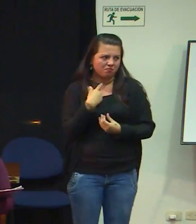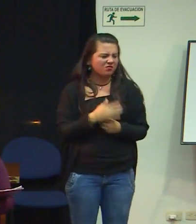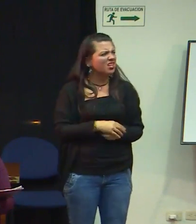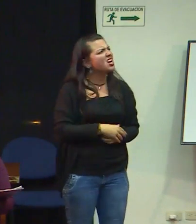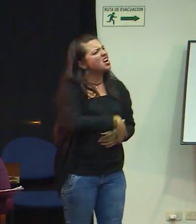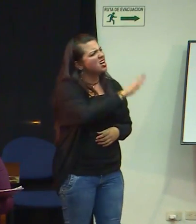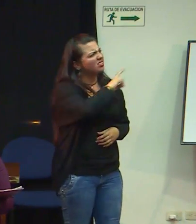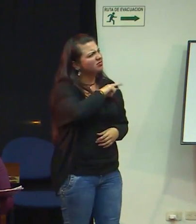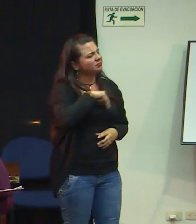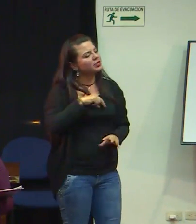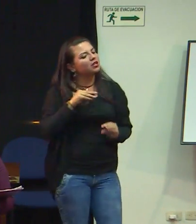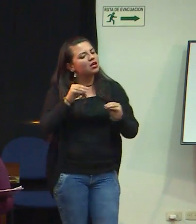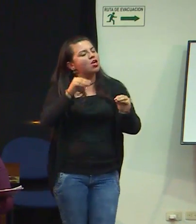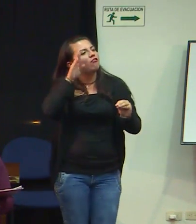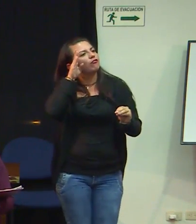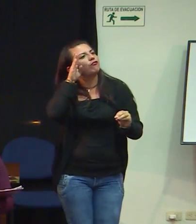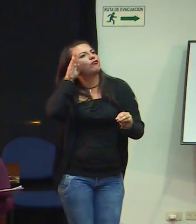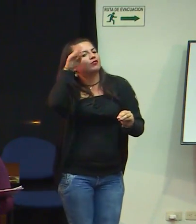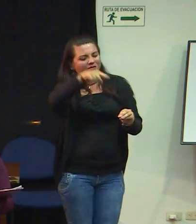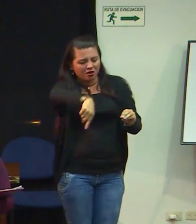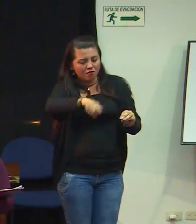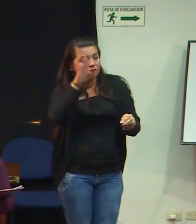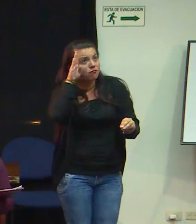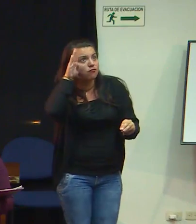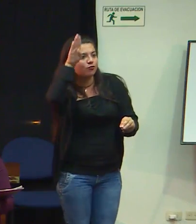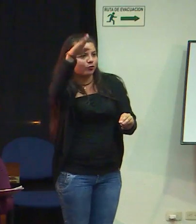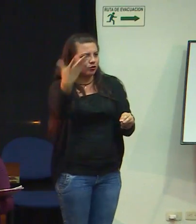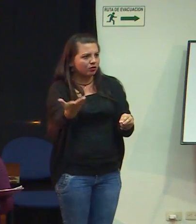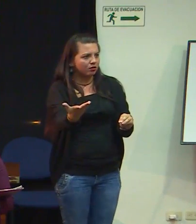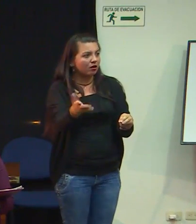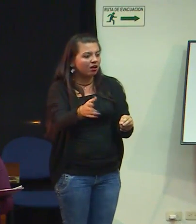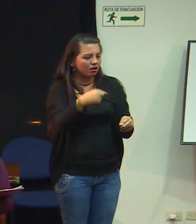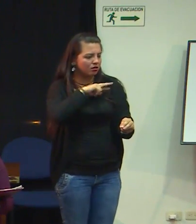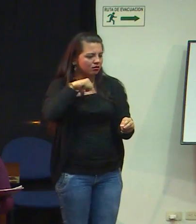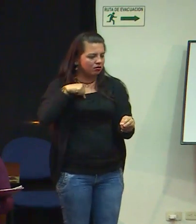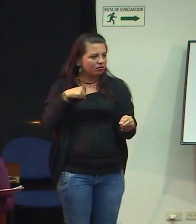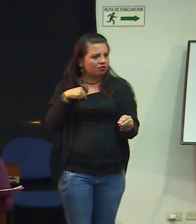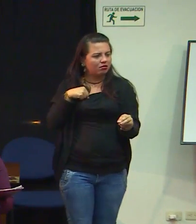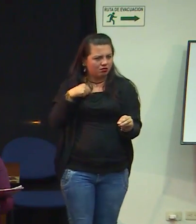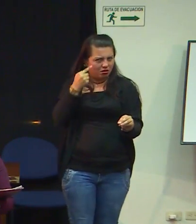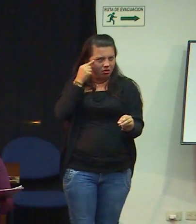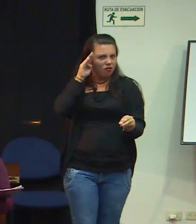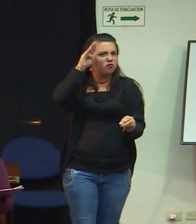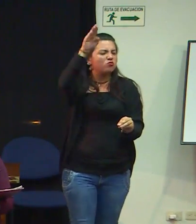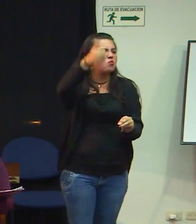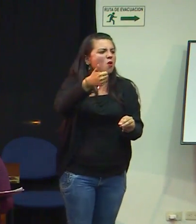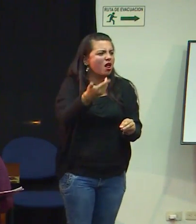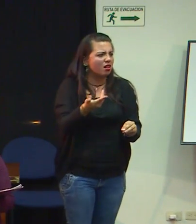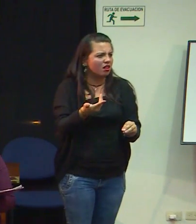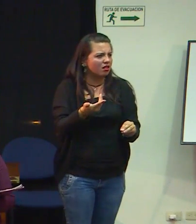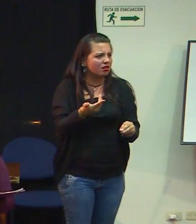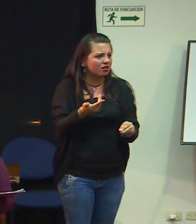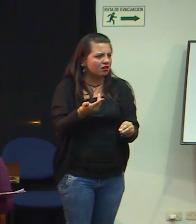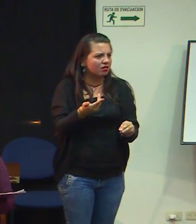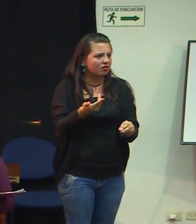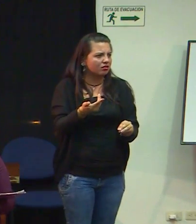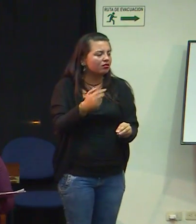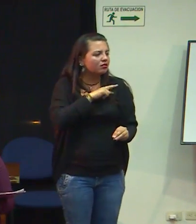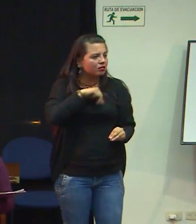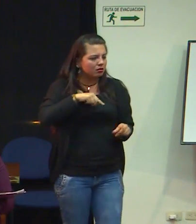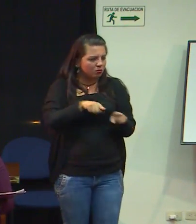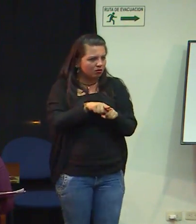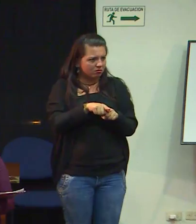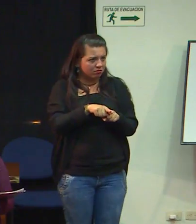nosotros estamos educando el futuro de este país, y nosotros ¿en qué futuro estamos viendo este país? Dejamos un futuro que